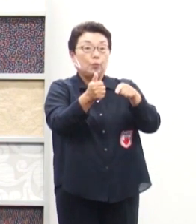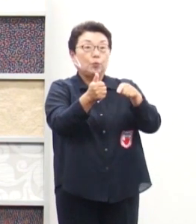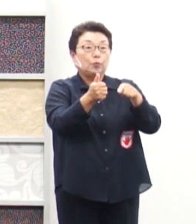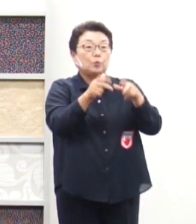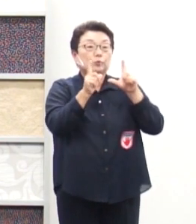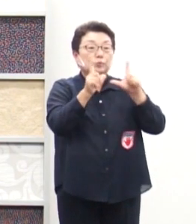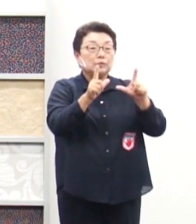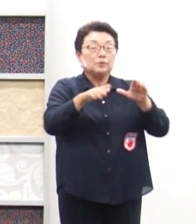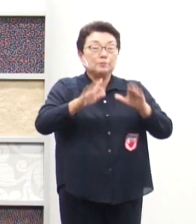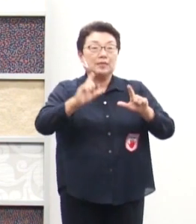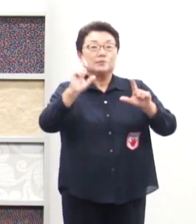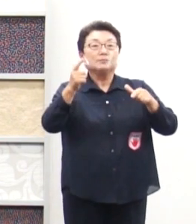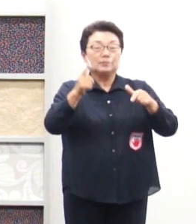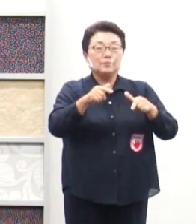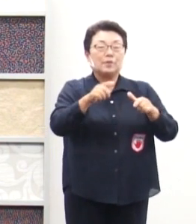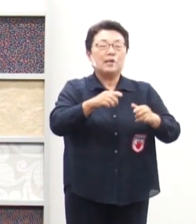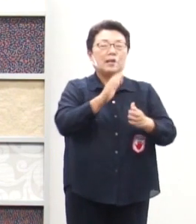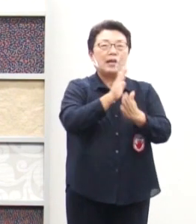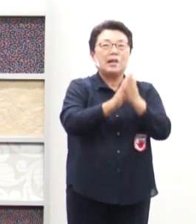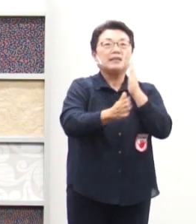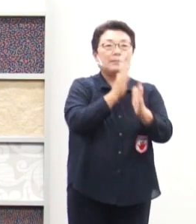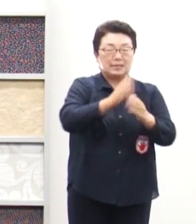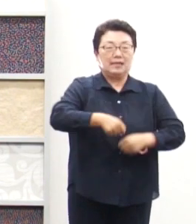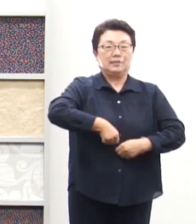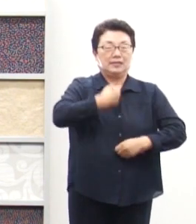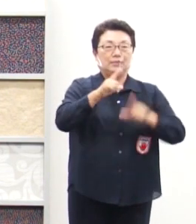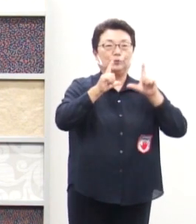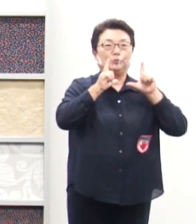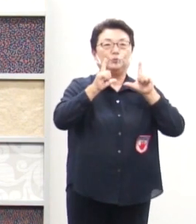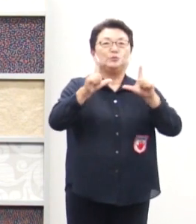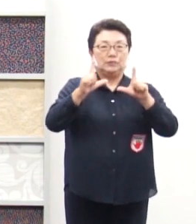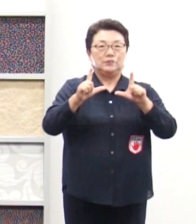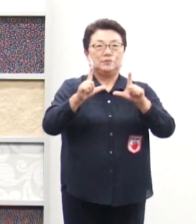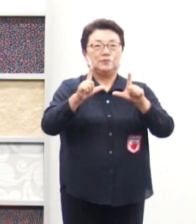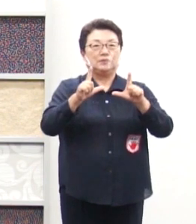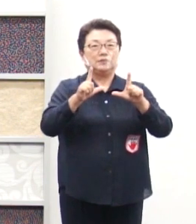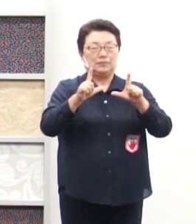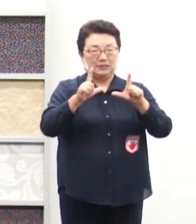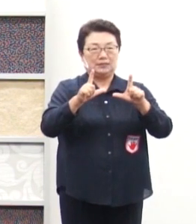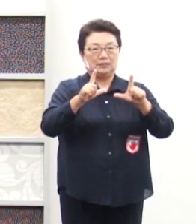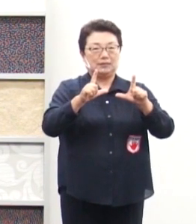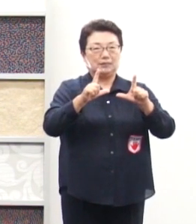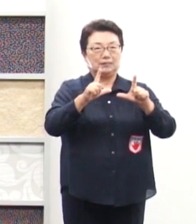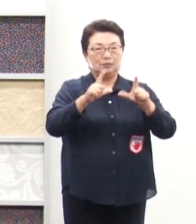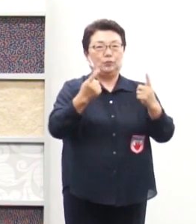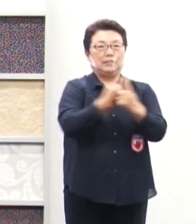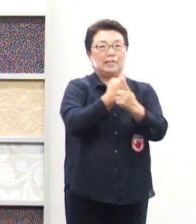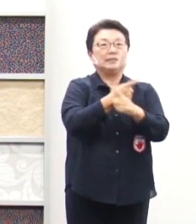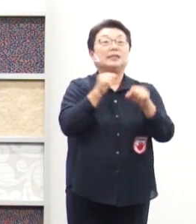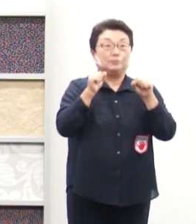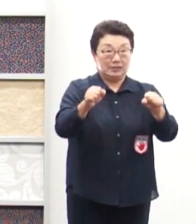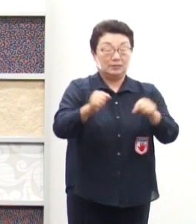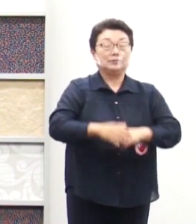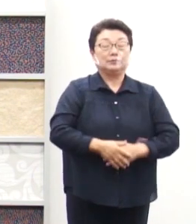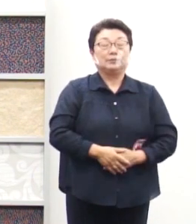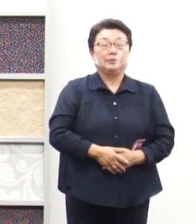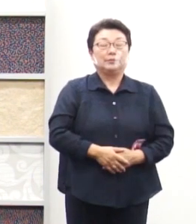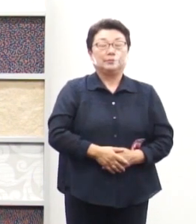して、判明した数字ですので、この場をお借りいたしまして、私の方から訂正をさせていただきます。